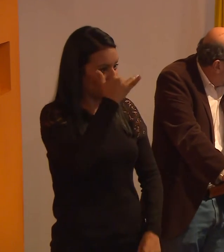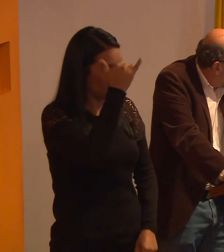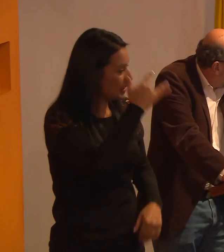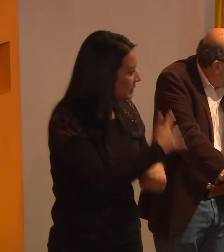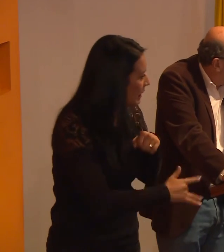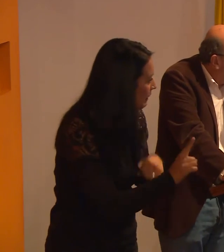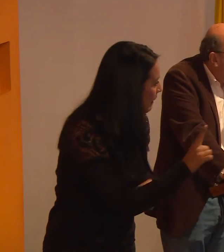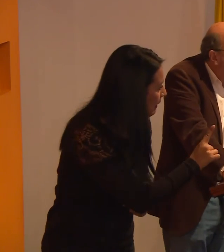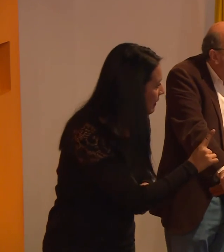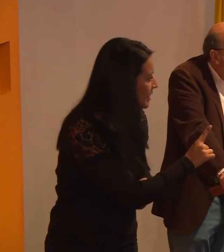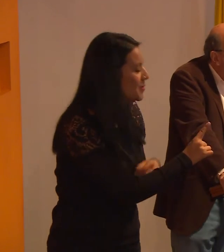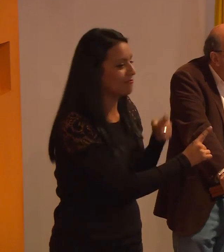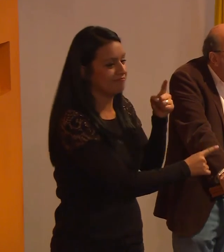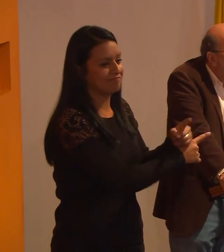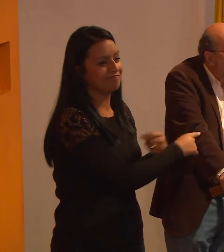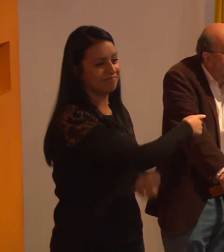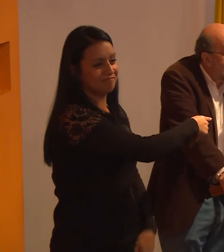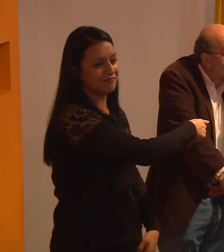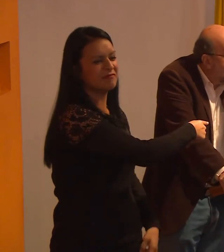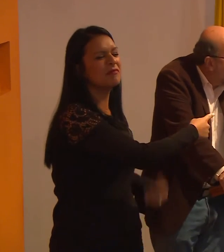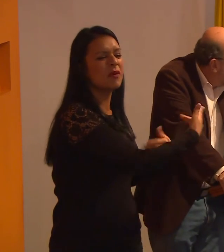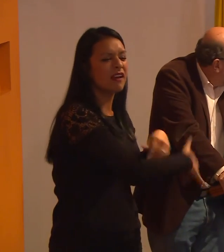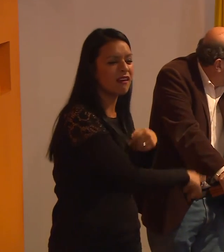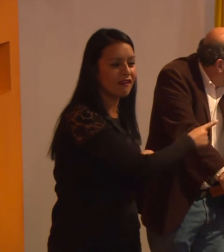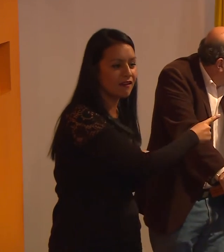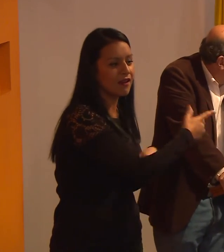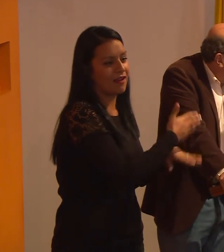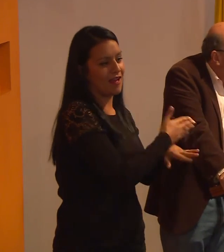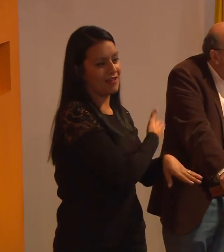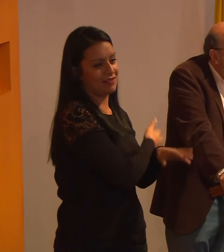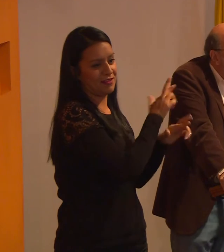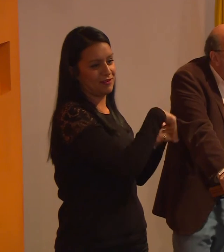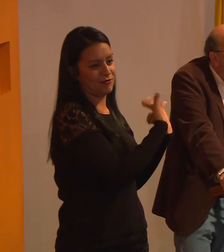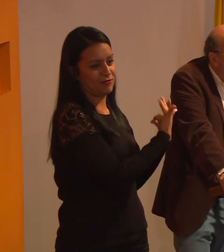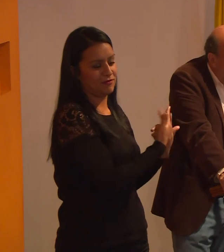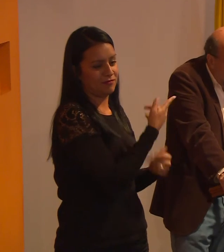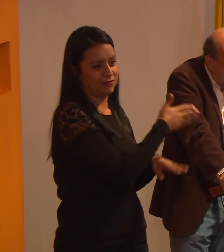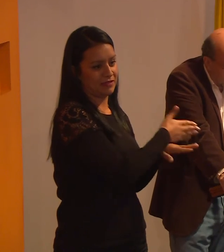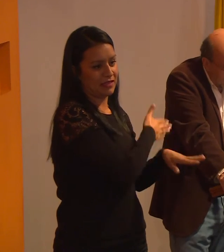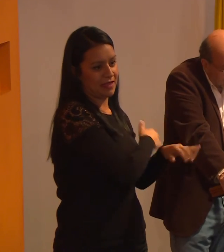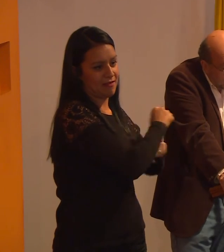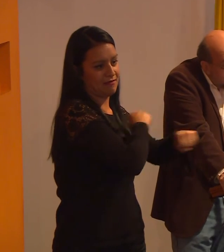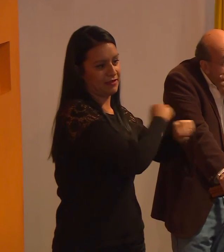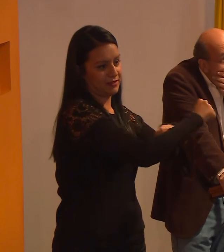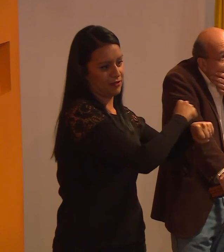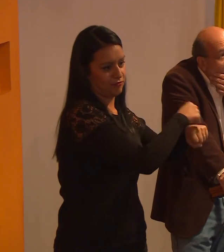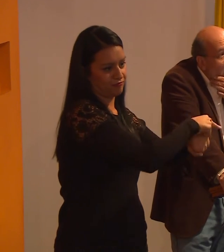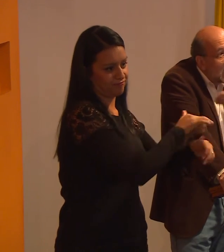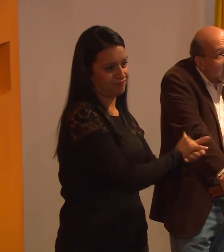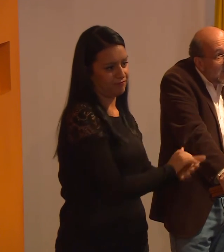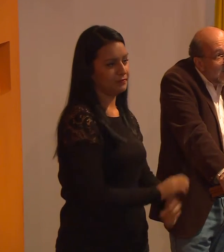llegó tarde justamente porque se encontraba en una de esas labores.